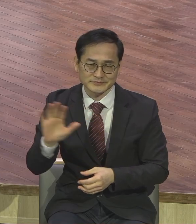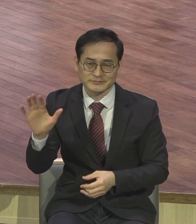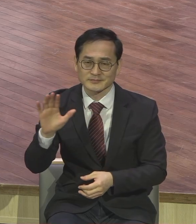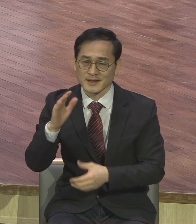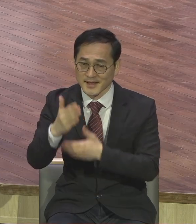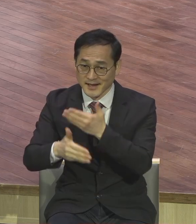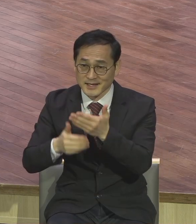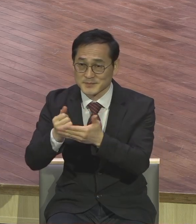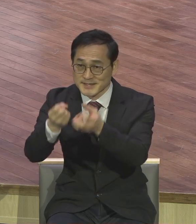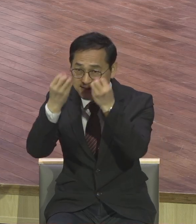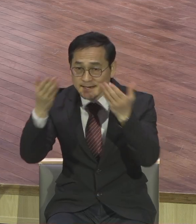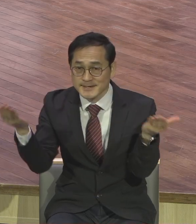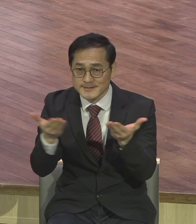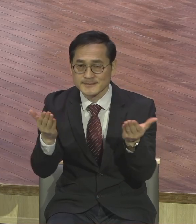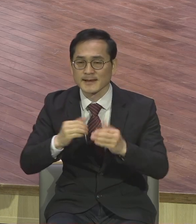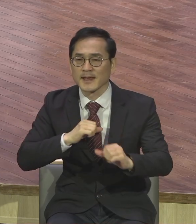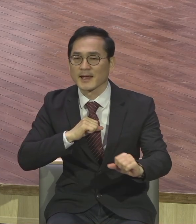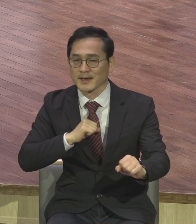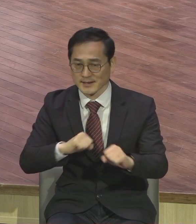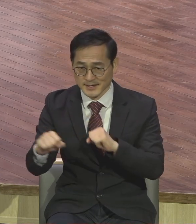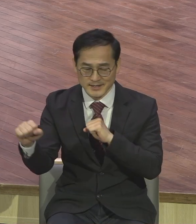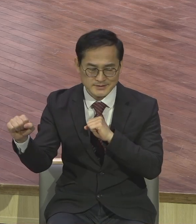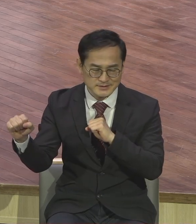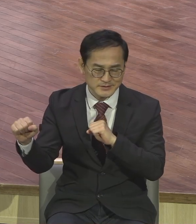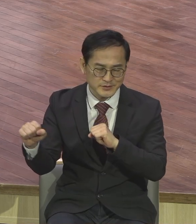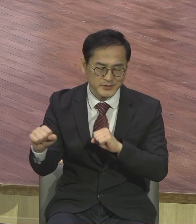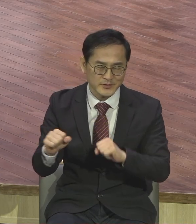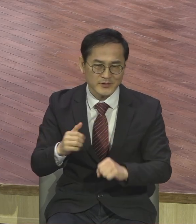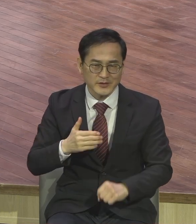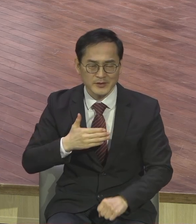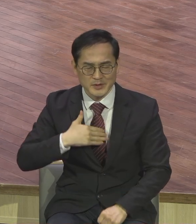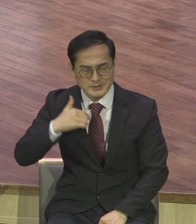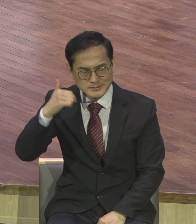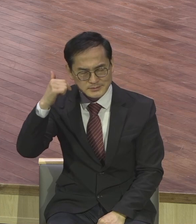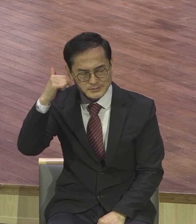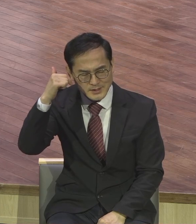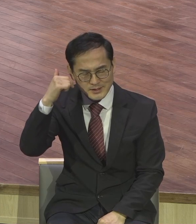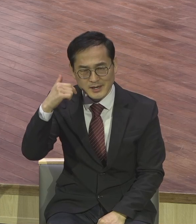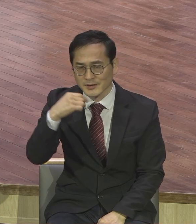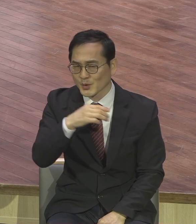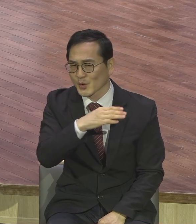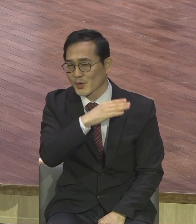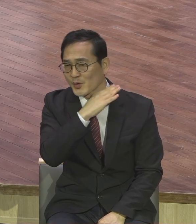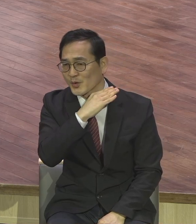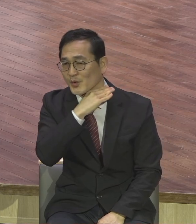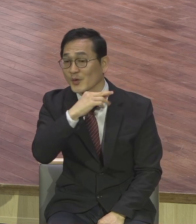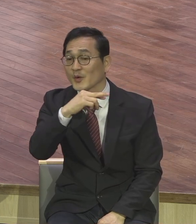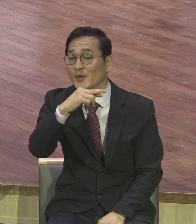하나님은 세례를 받으시니